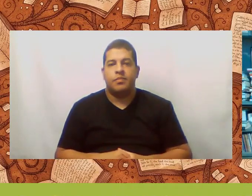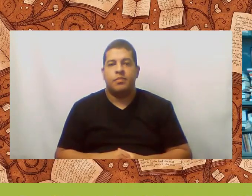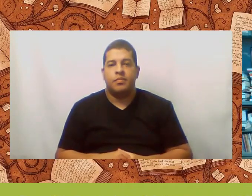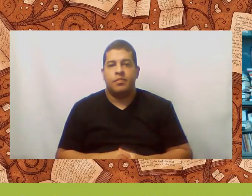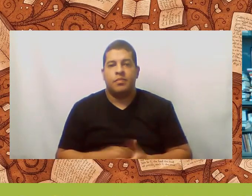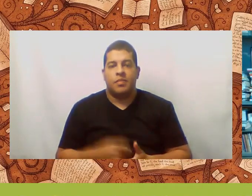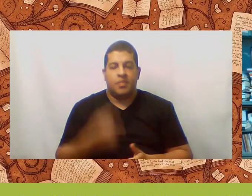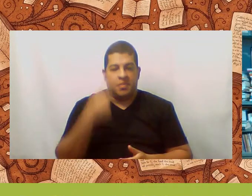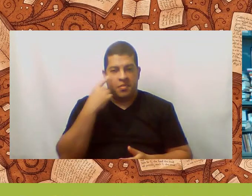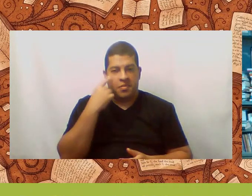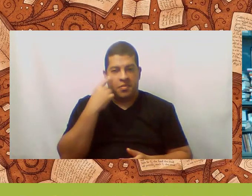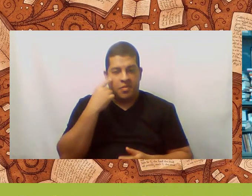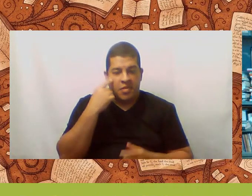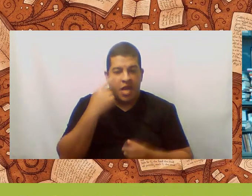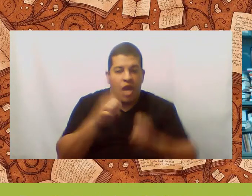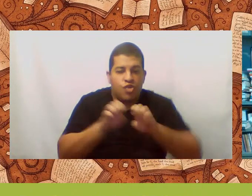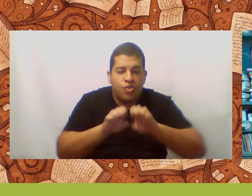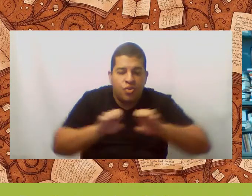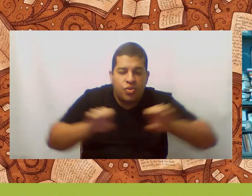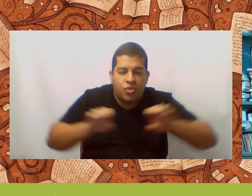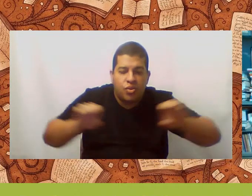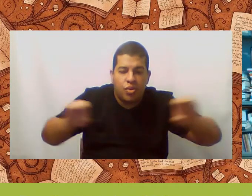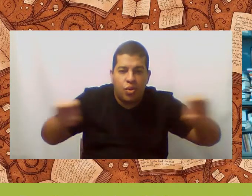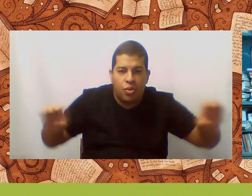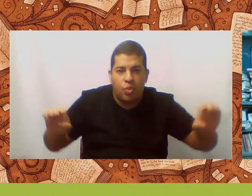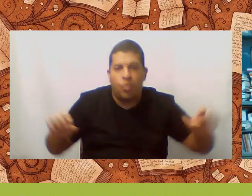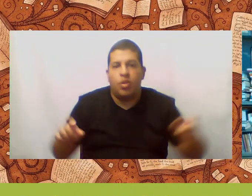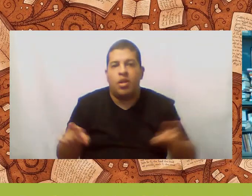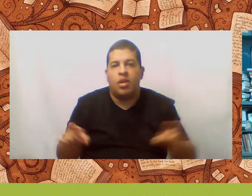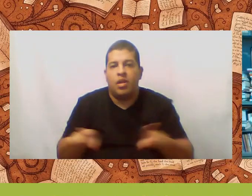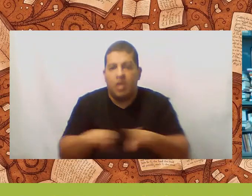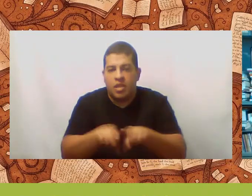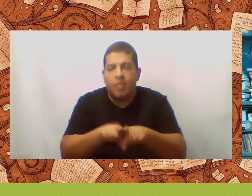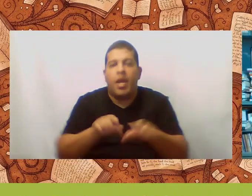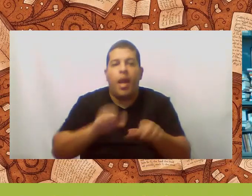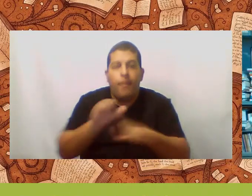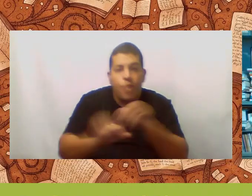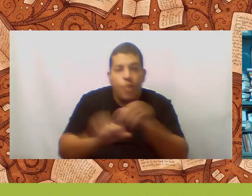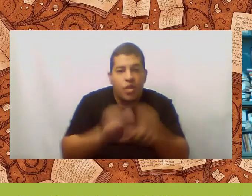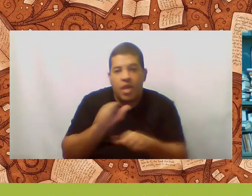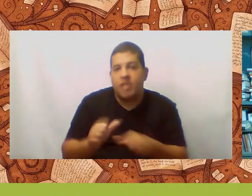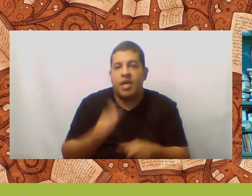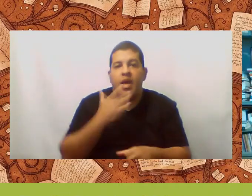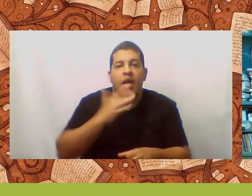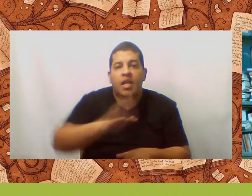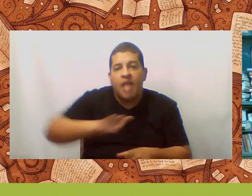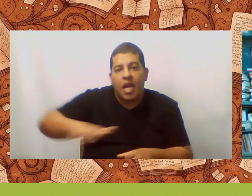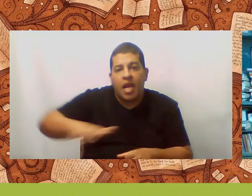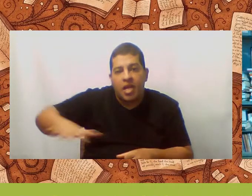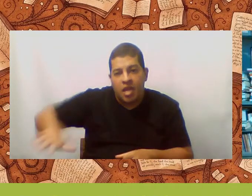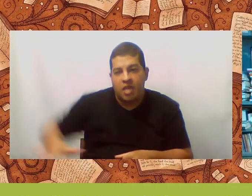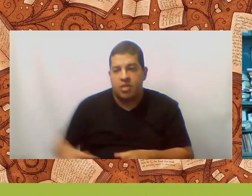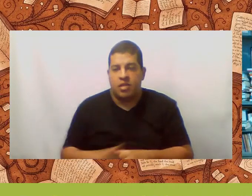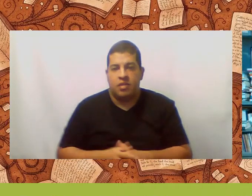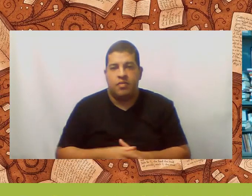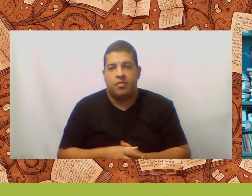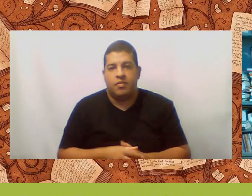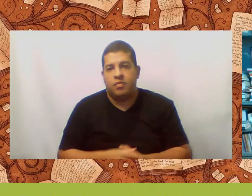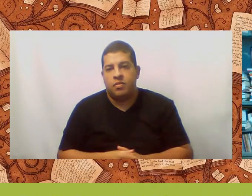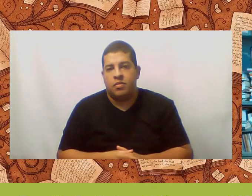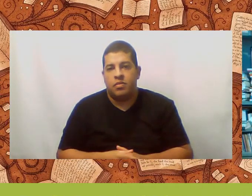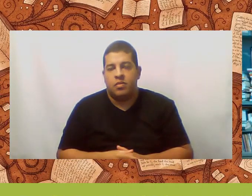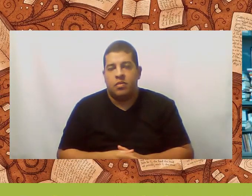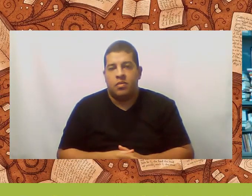edipiana e a desconstrução, a transformação da criança ou da onipotência